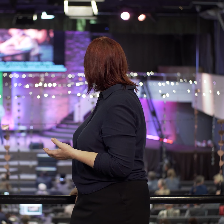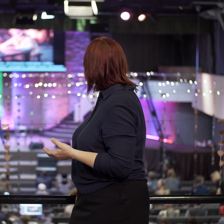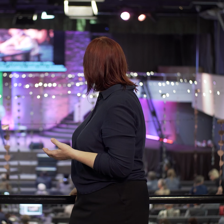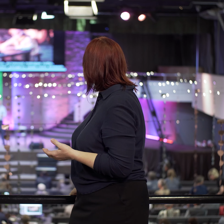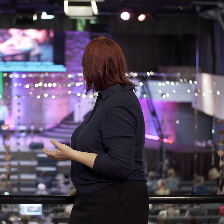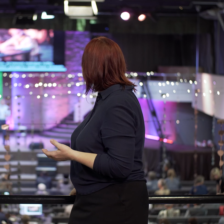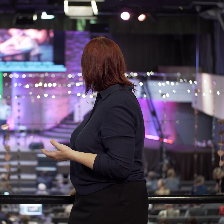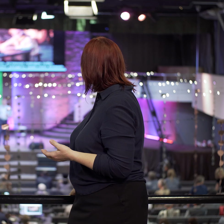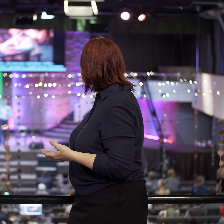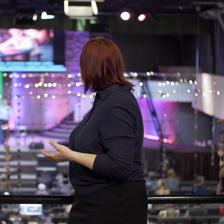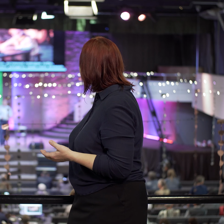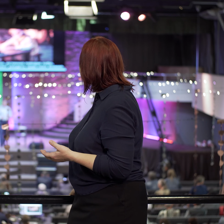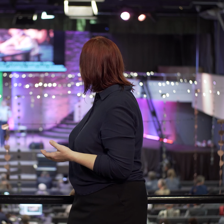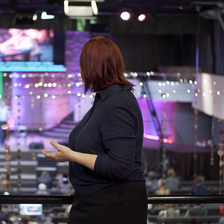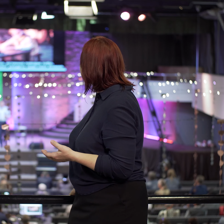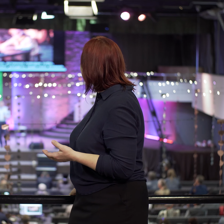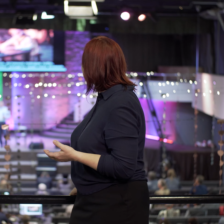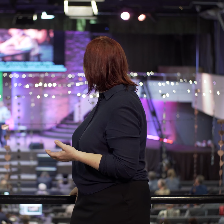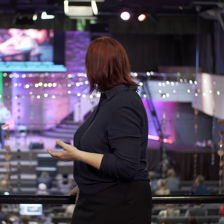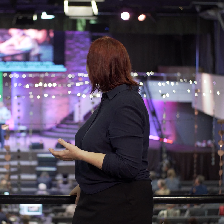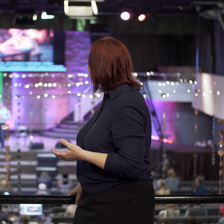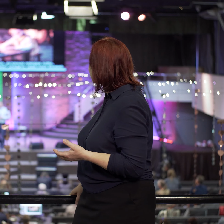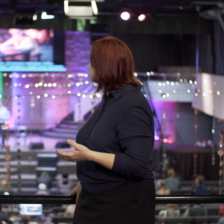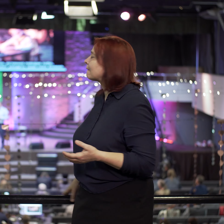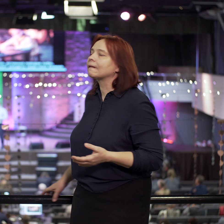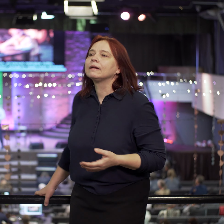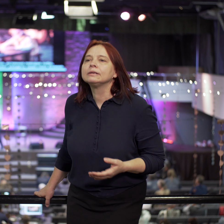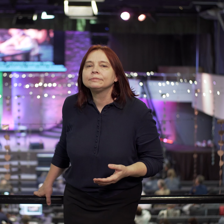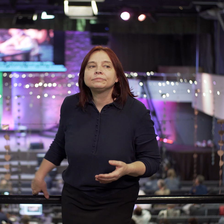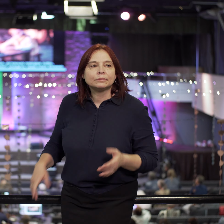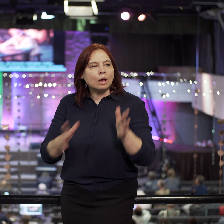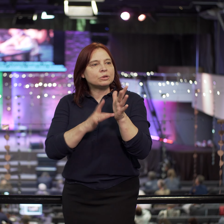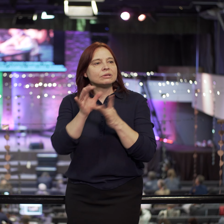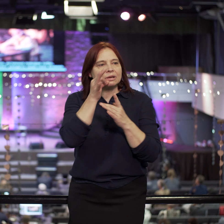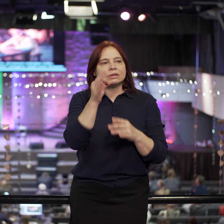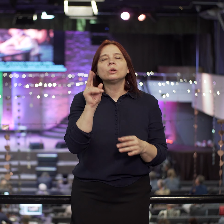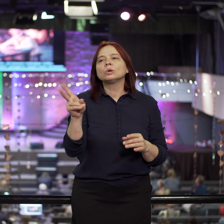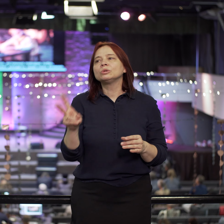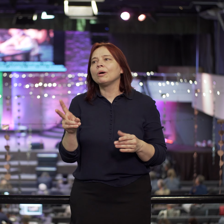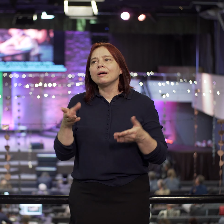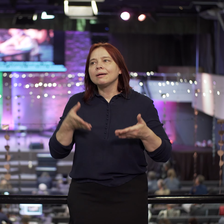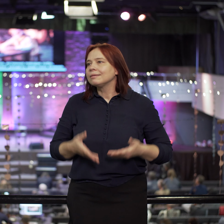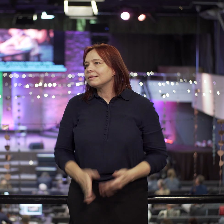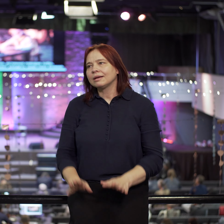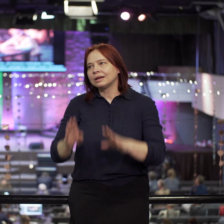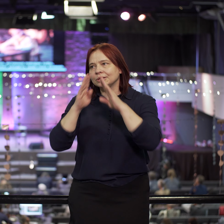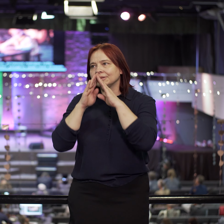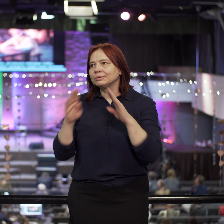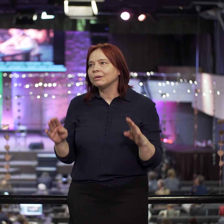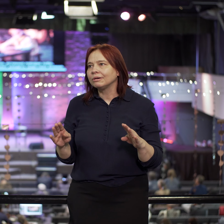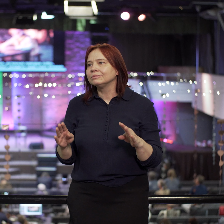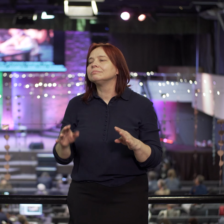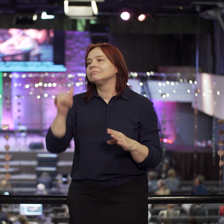Главная мысль этого послания, если кто не родится свыше, не может